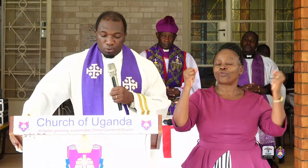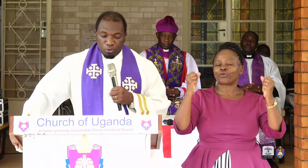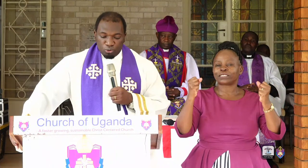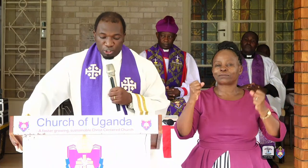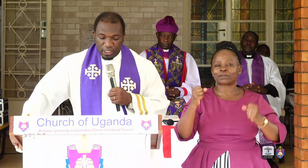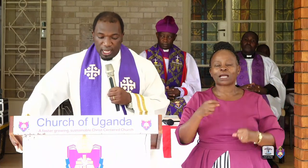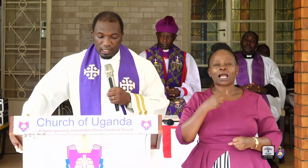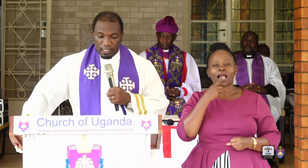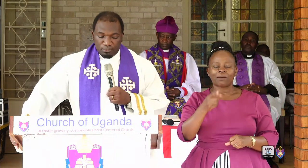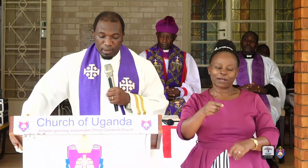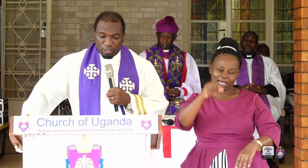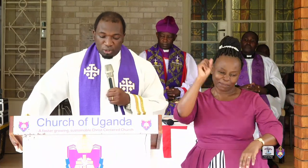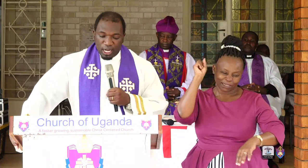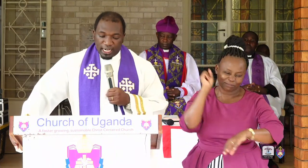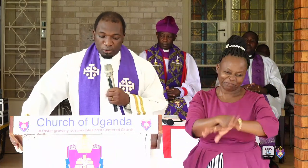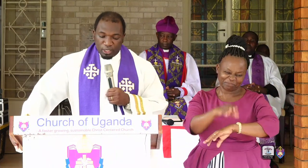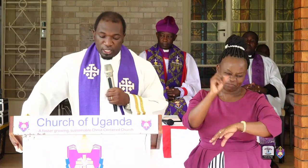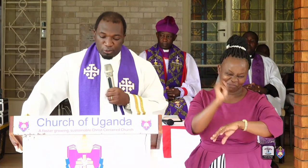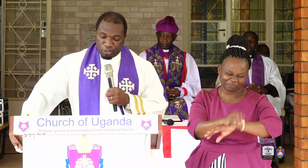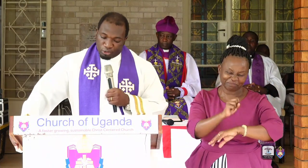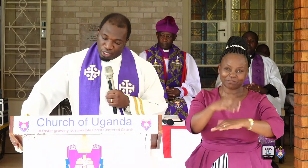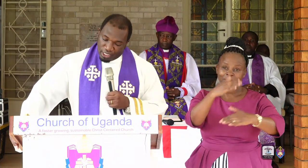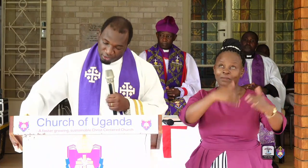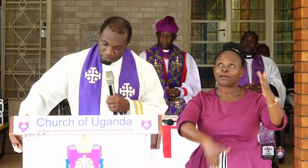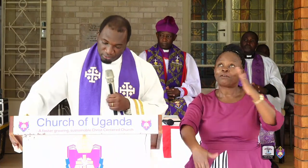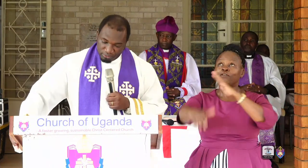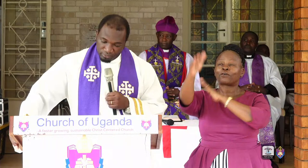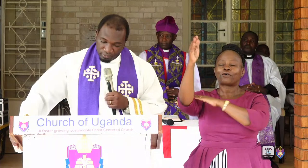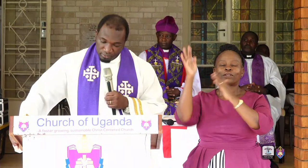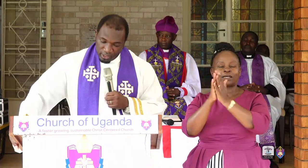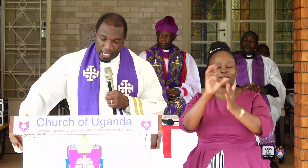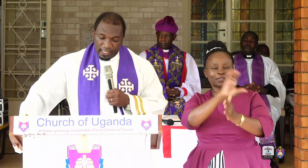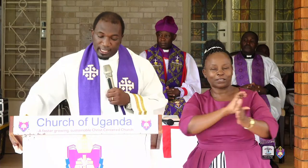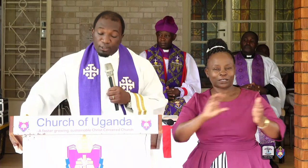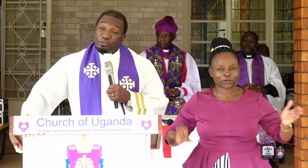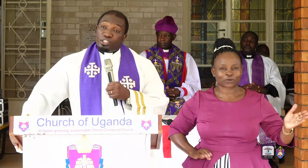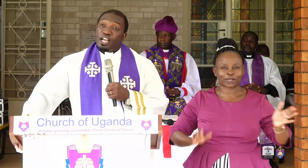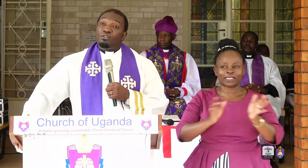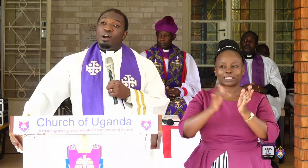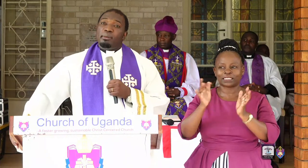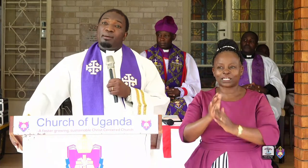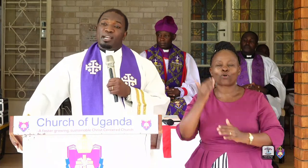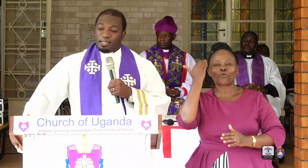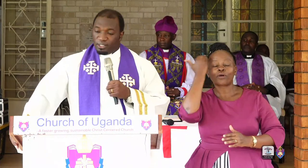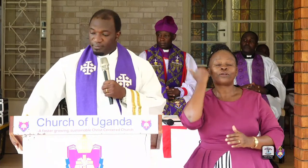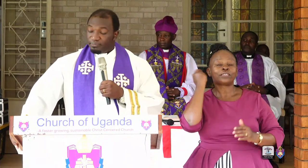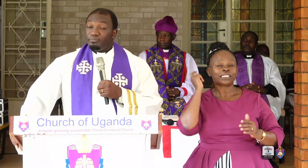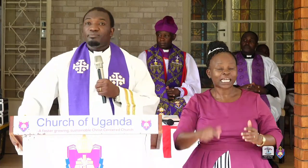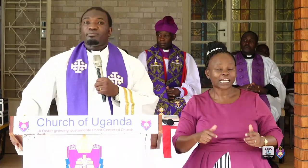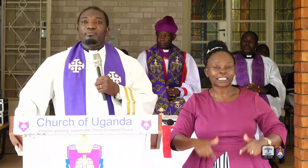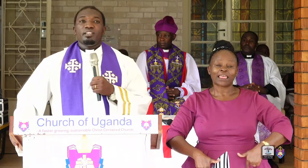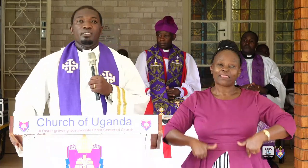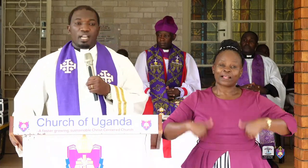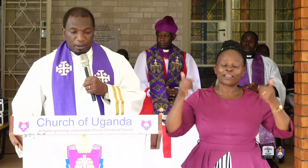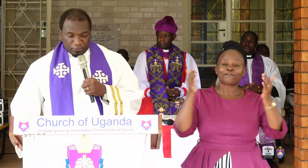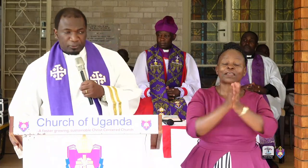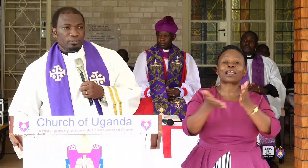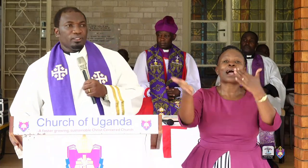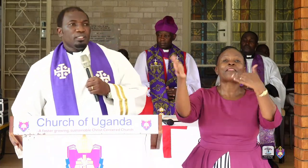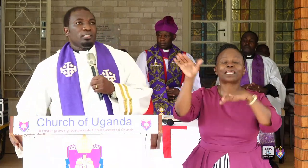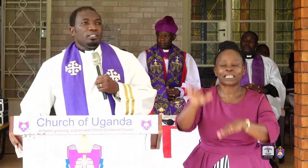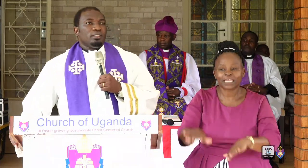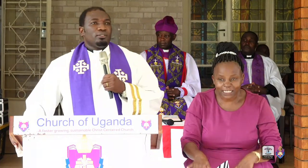Amugamba nkukuutira mu maaso ga Katonda ne Kristo Yesu alisala omusango gw'abalamu n'abaki